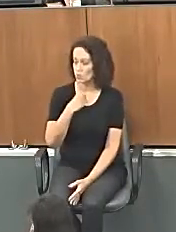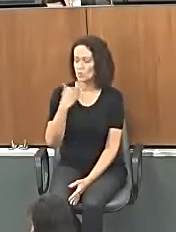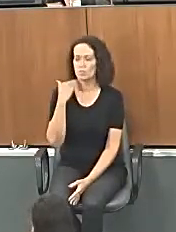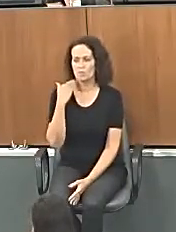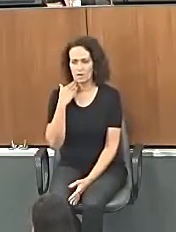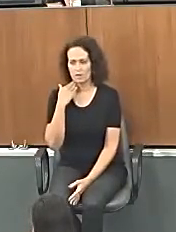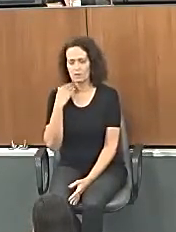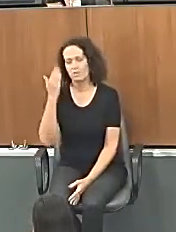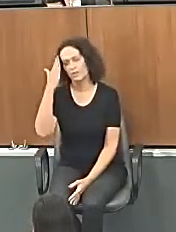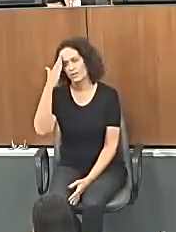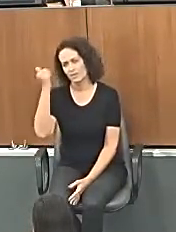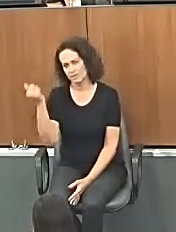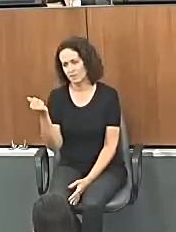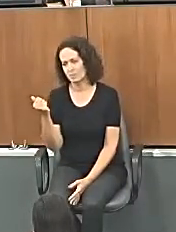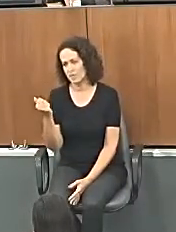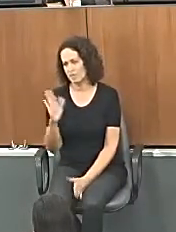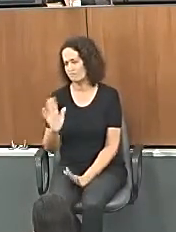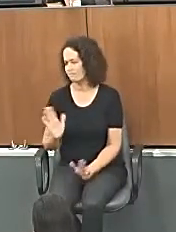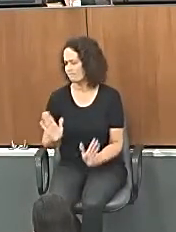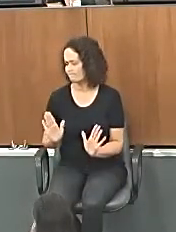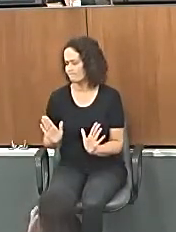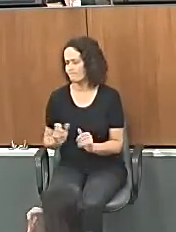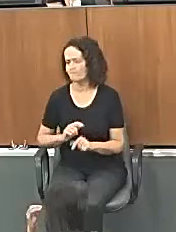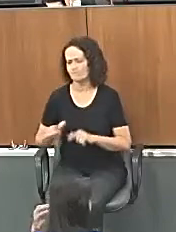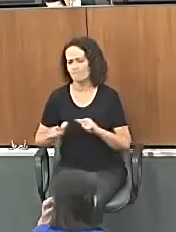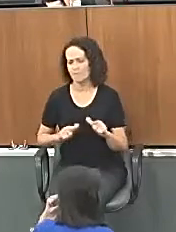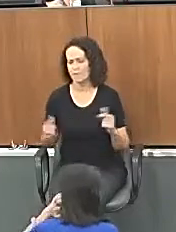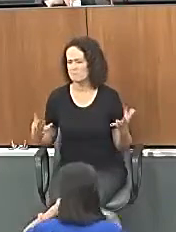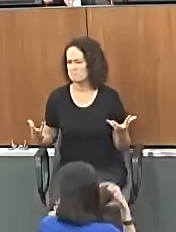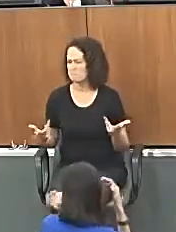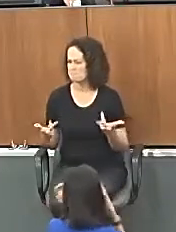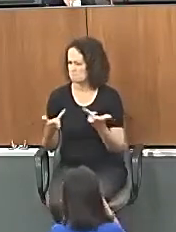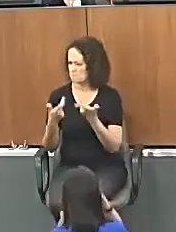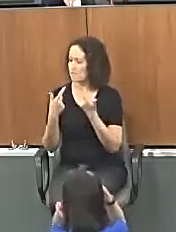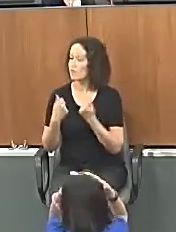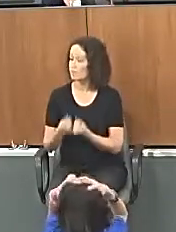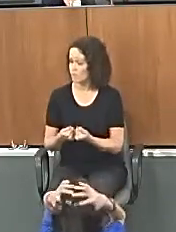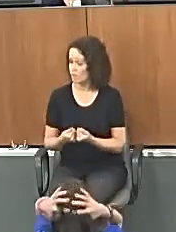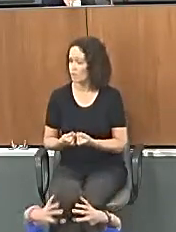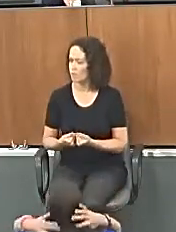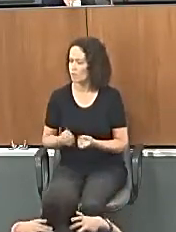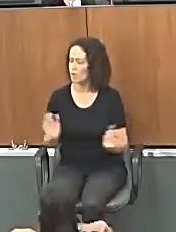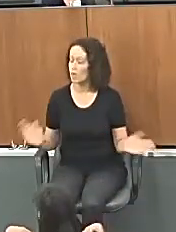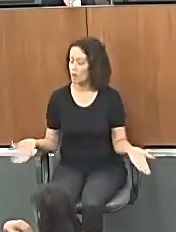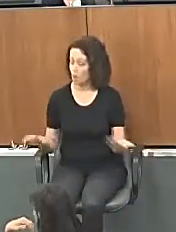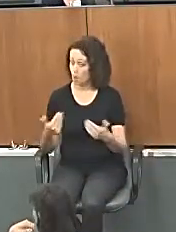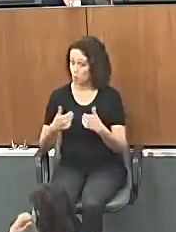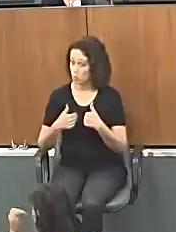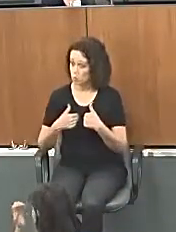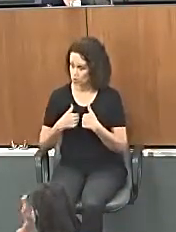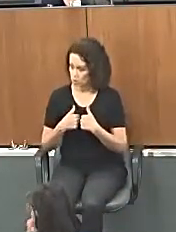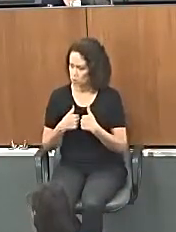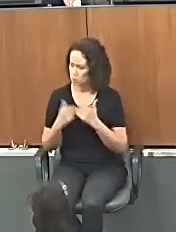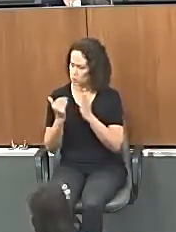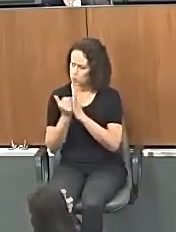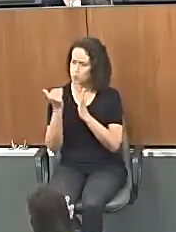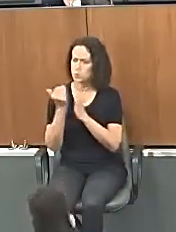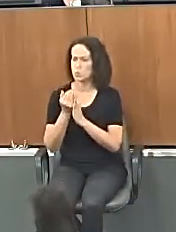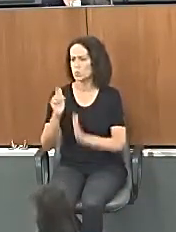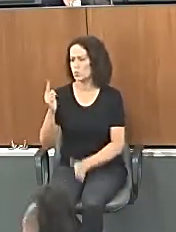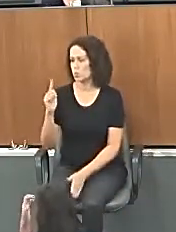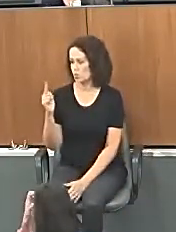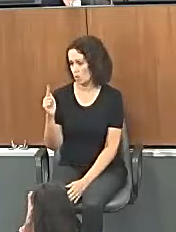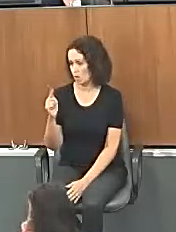sabia de números tão fantástico uma pessoa com sérios grau de autismo ele um dia é